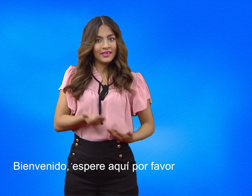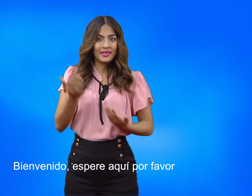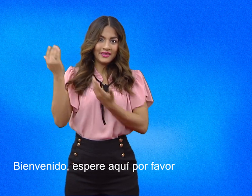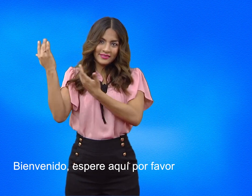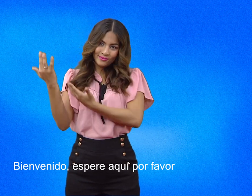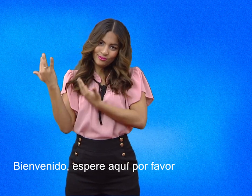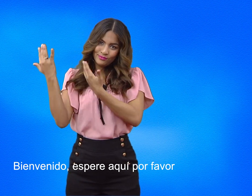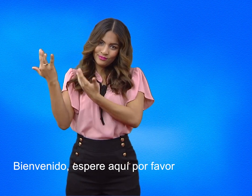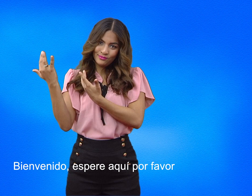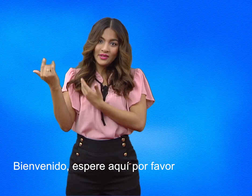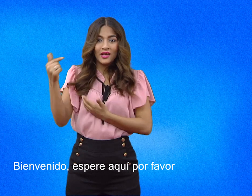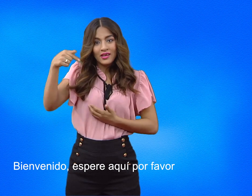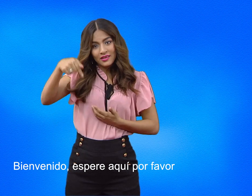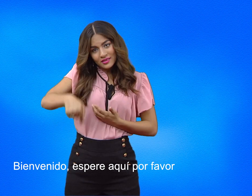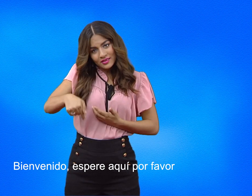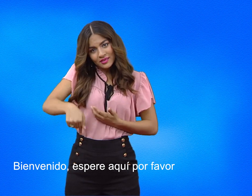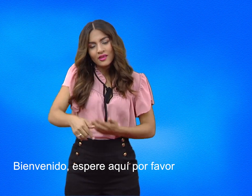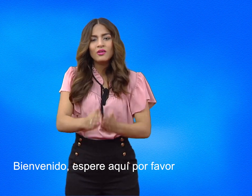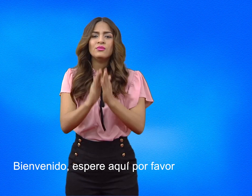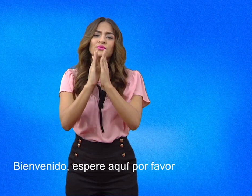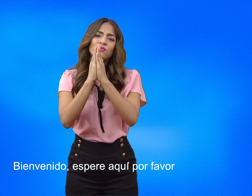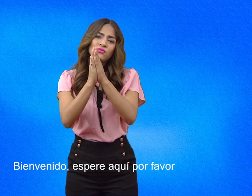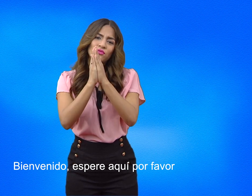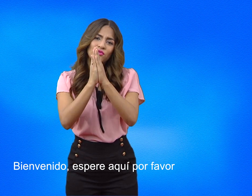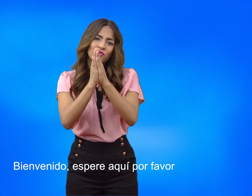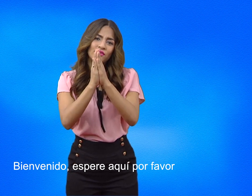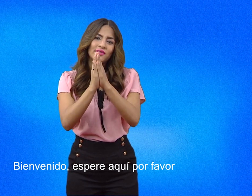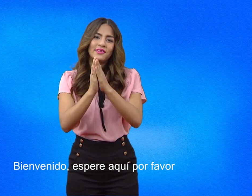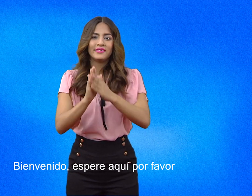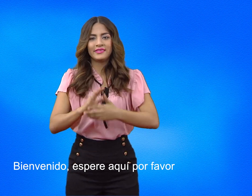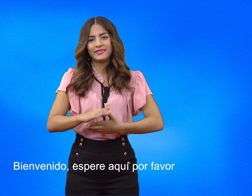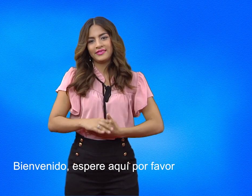Bienvenido. Espere aquí, por favor.